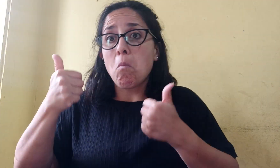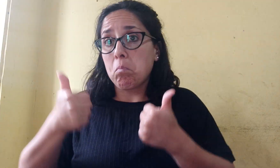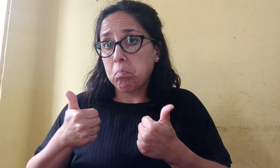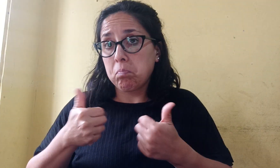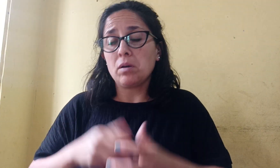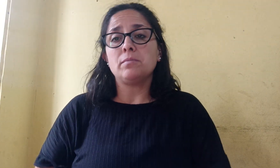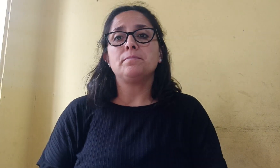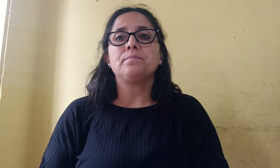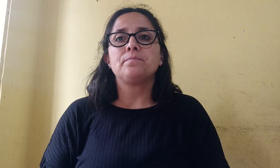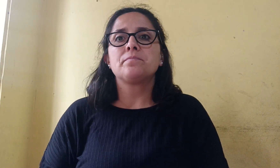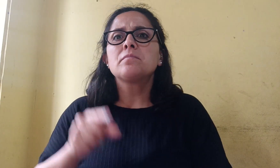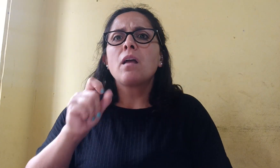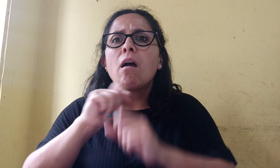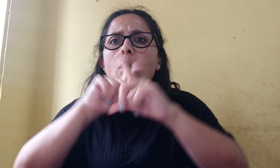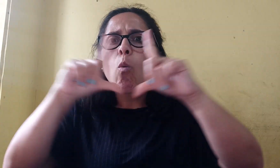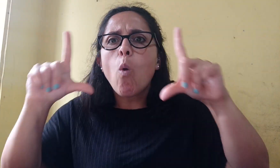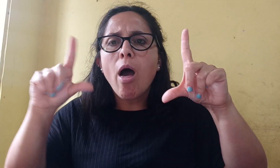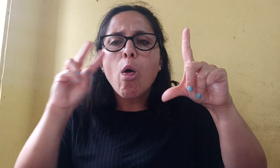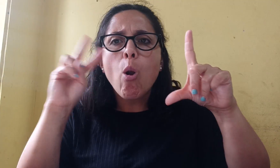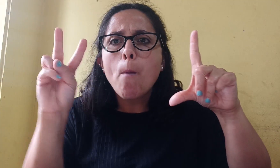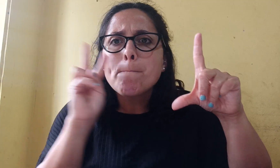mírenlo con detenimiento, pero,